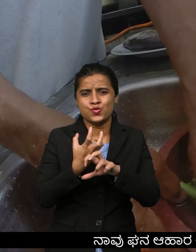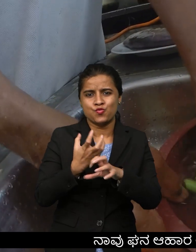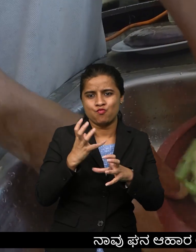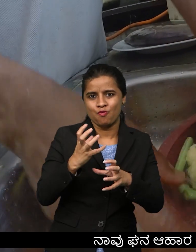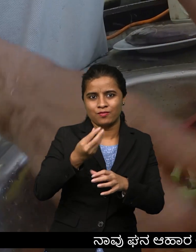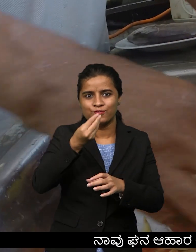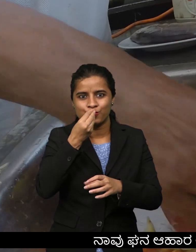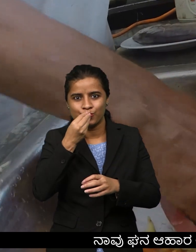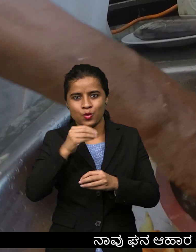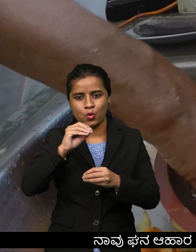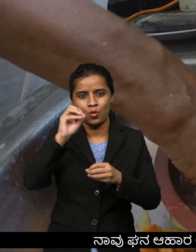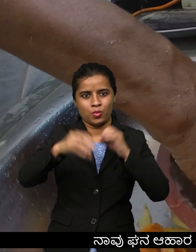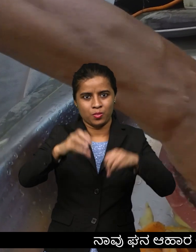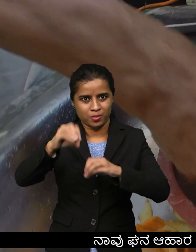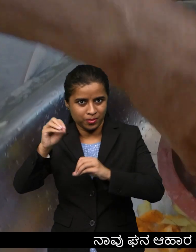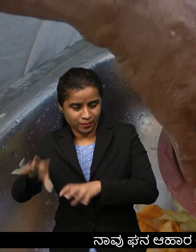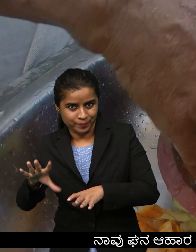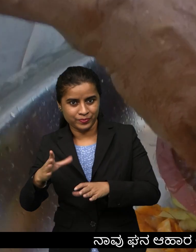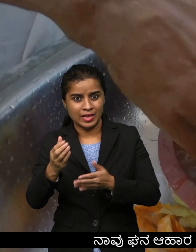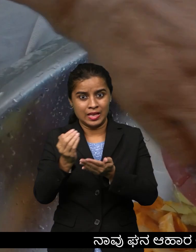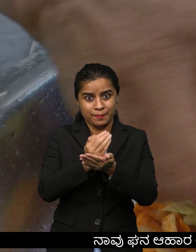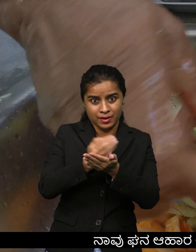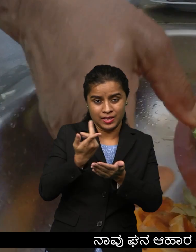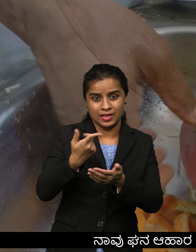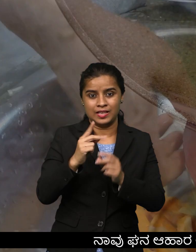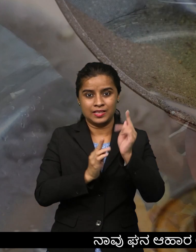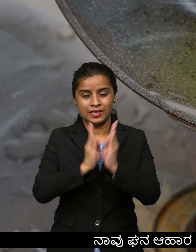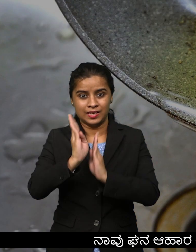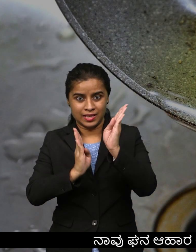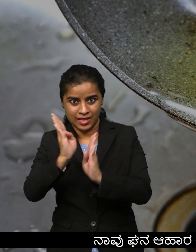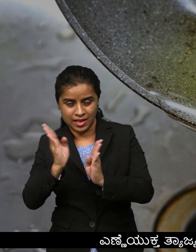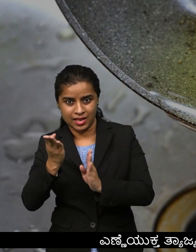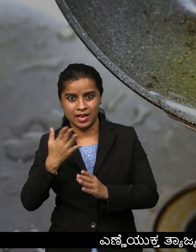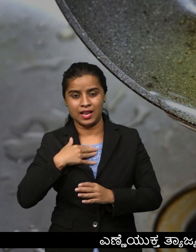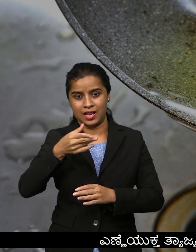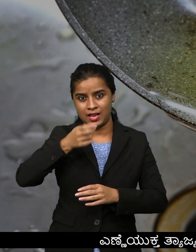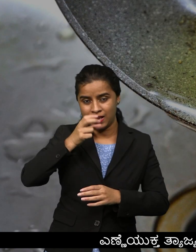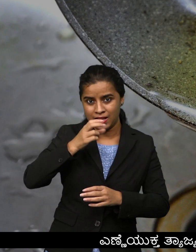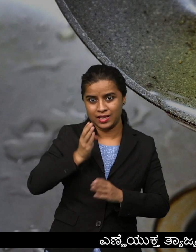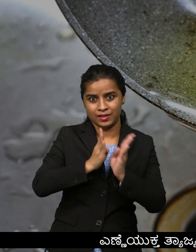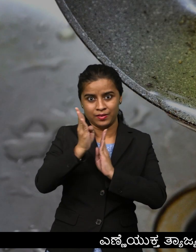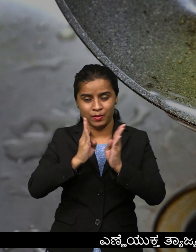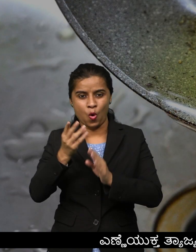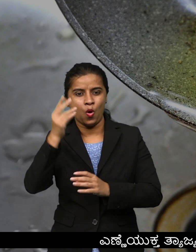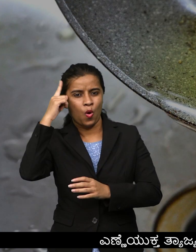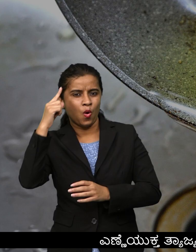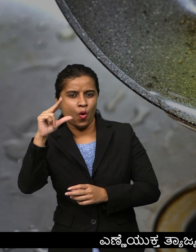ಆಹಾರ ಅವಶೇಷಗಳು, ಚಹಾ ಎಲೆಗಳು ಮತ್ತು ಎಣ್ಣೆಯುಕ್ತ